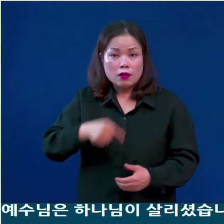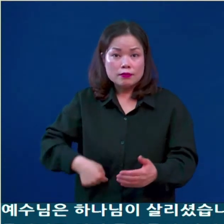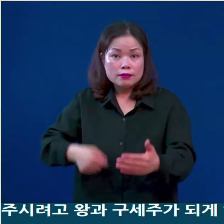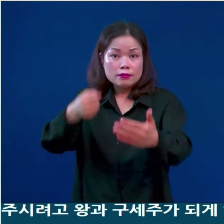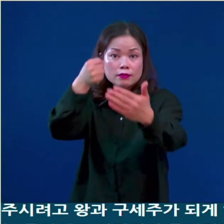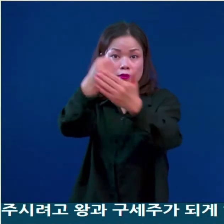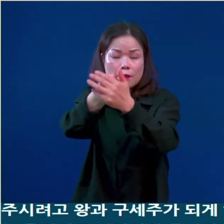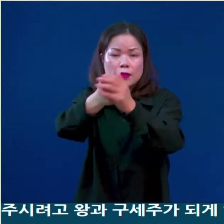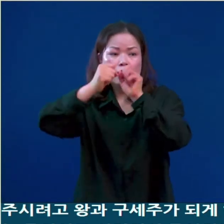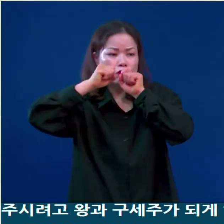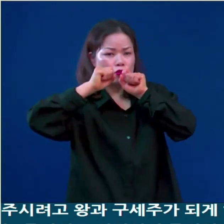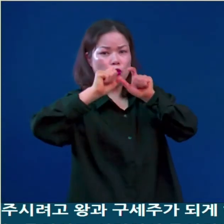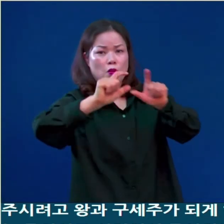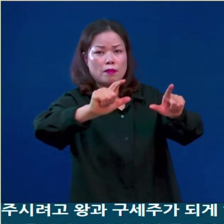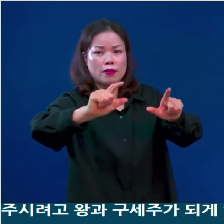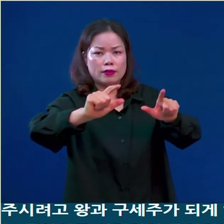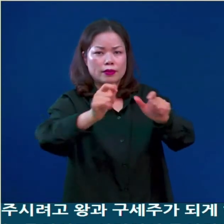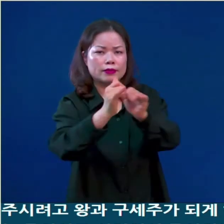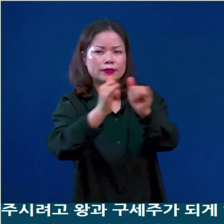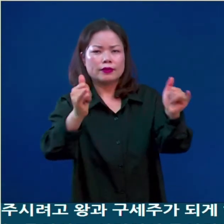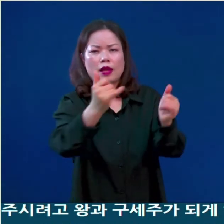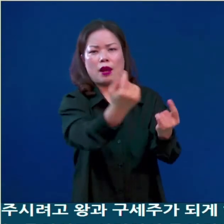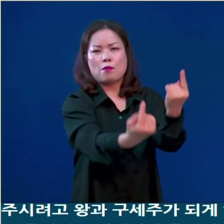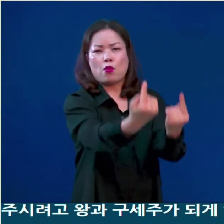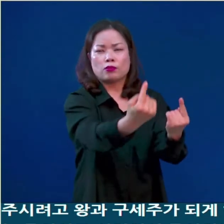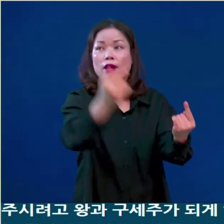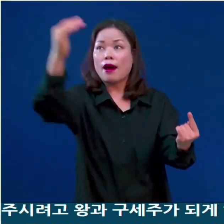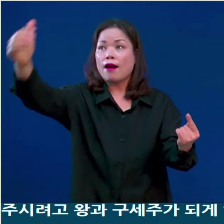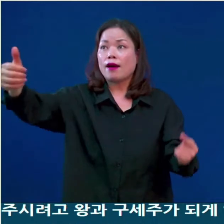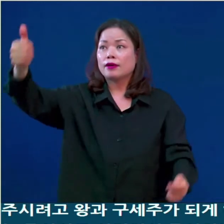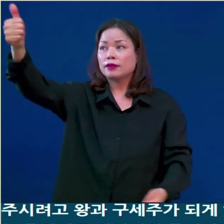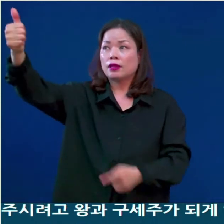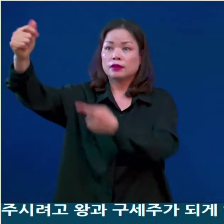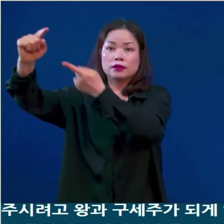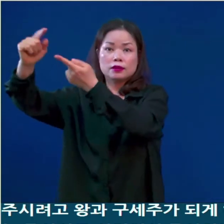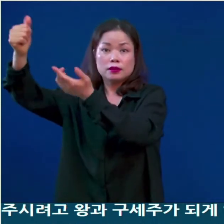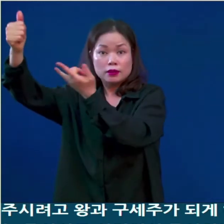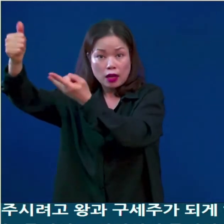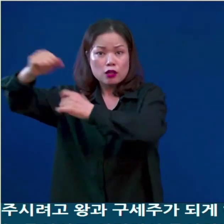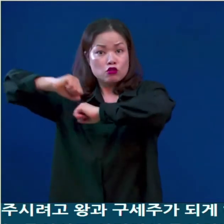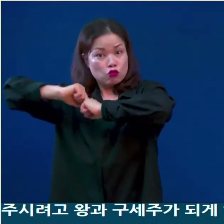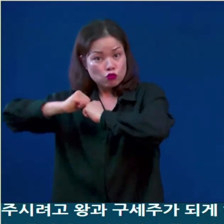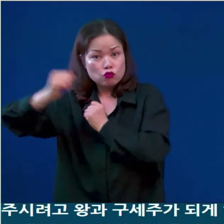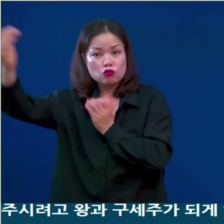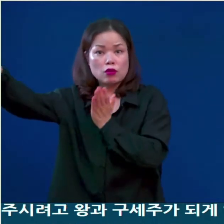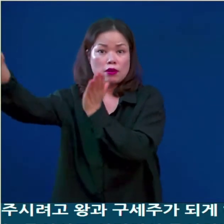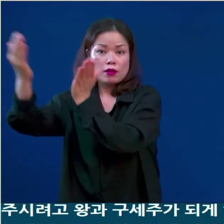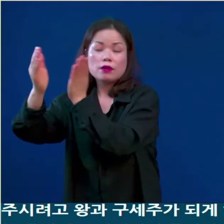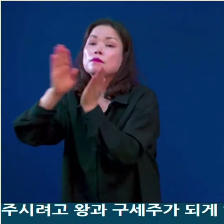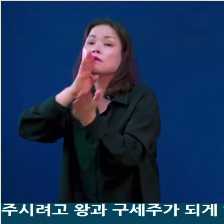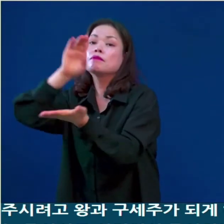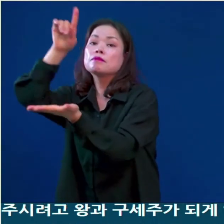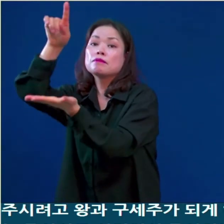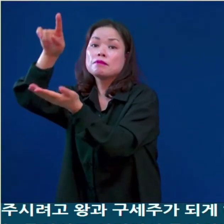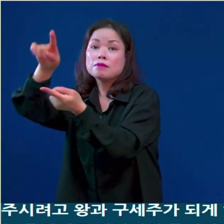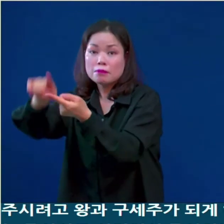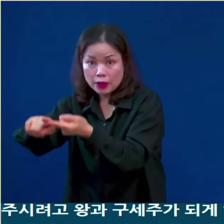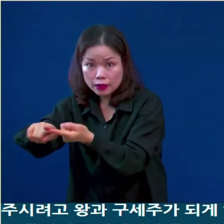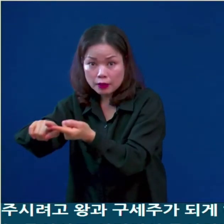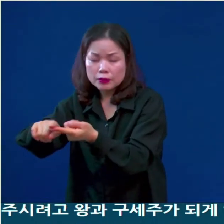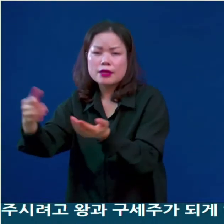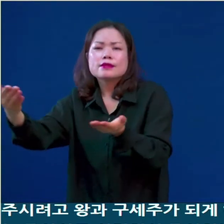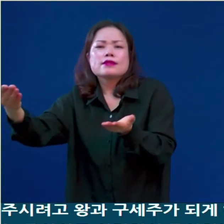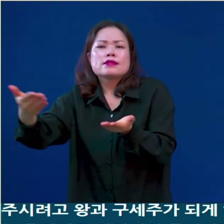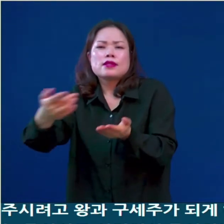담대하게 선포합니다. 사람보다 하나님께 순종하는 것이 마땅합니다. 우리는 이